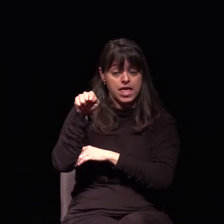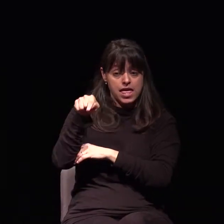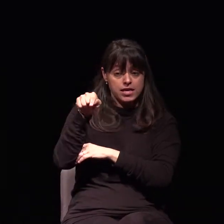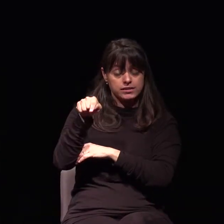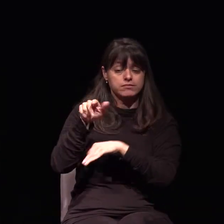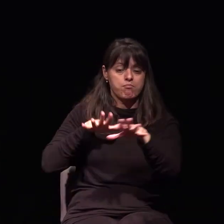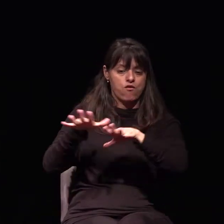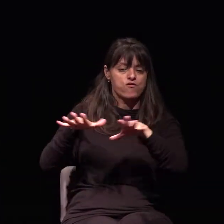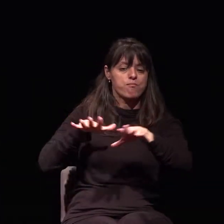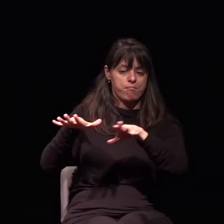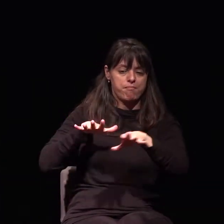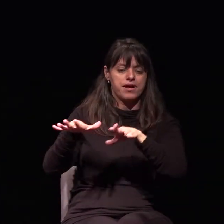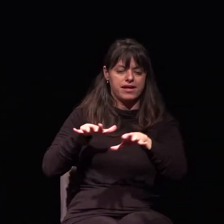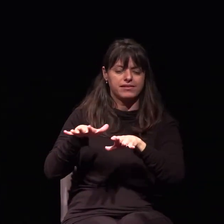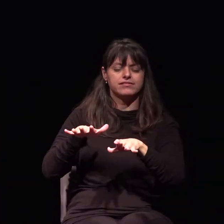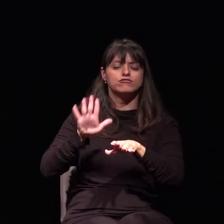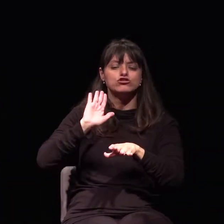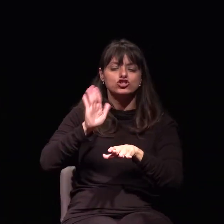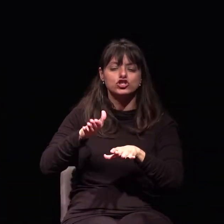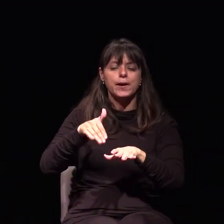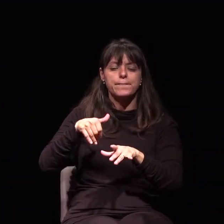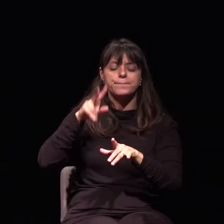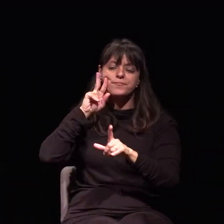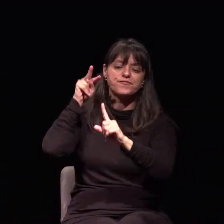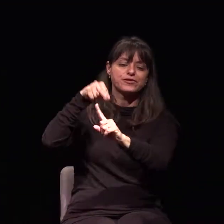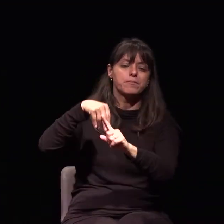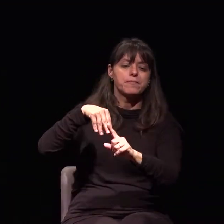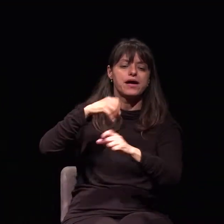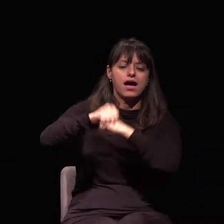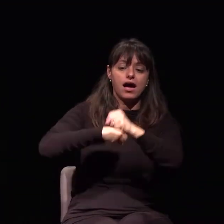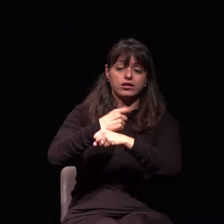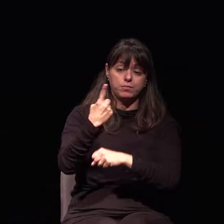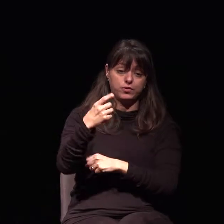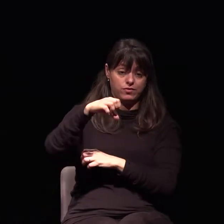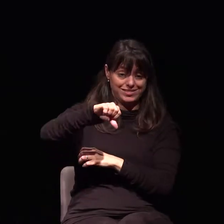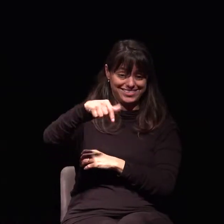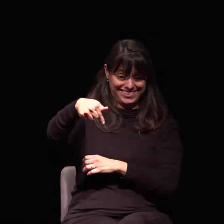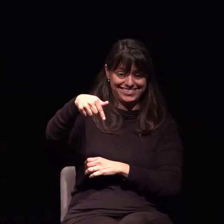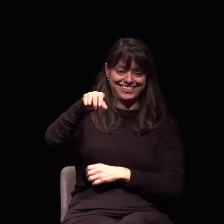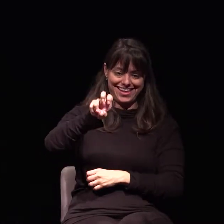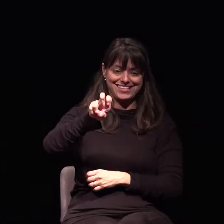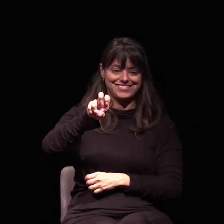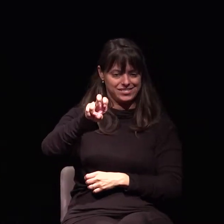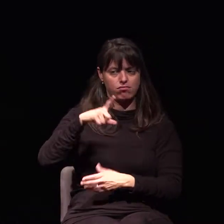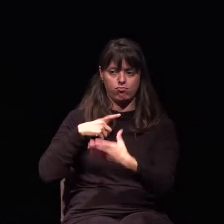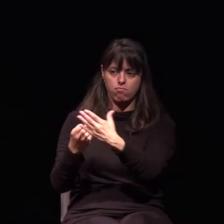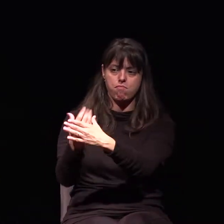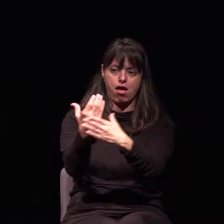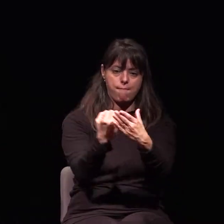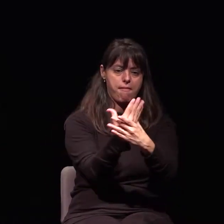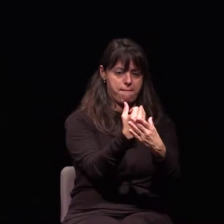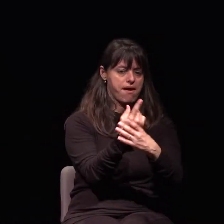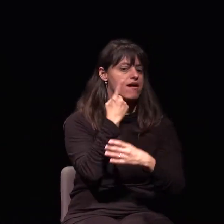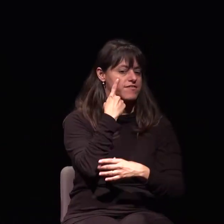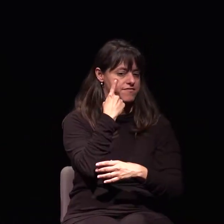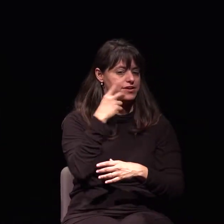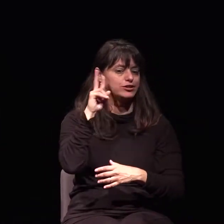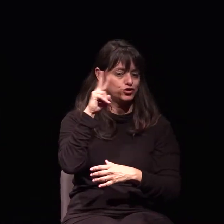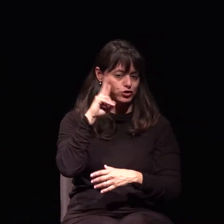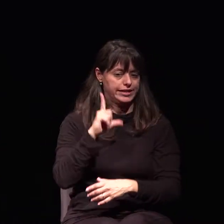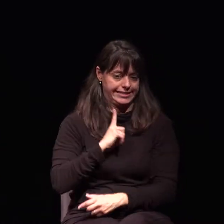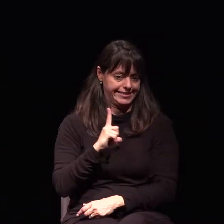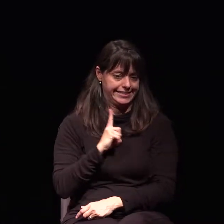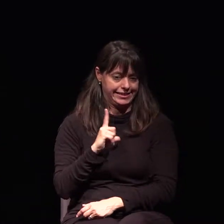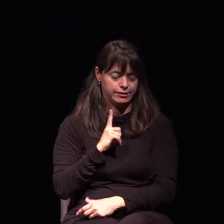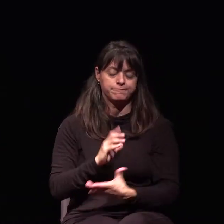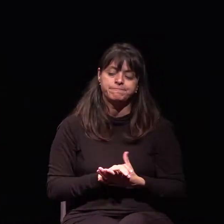visibilidade a partir de 1975, é que aparece, né? E eu tenho que